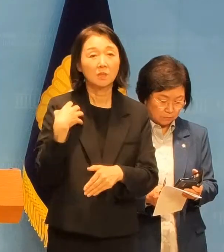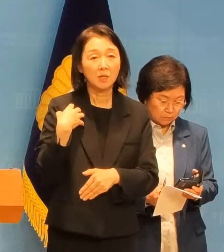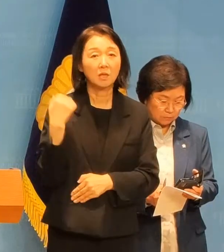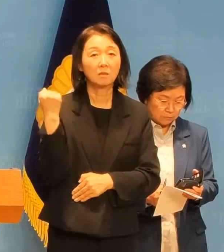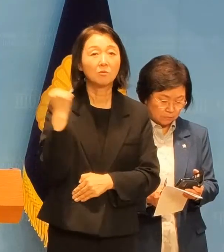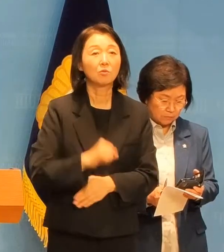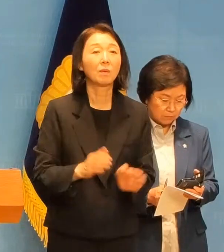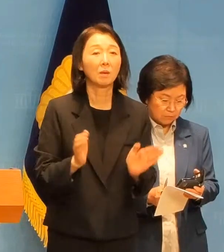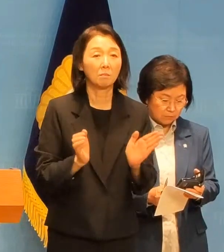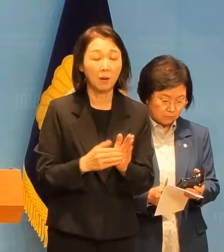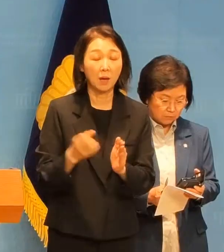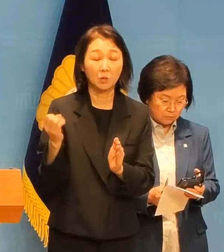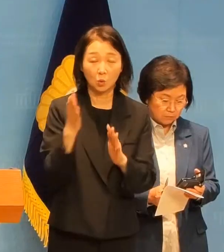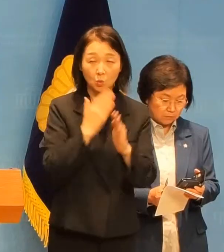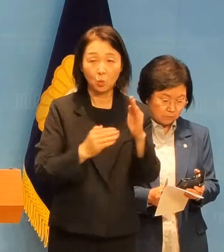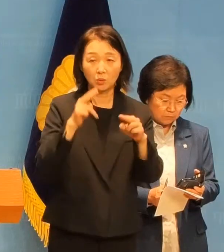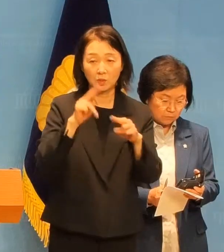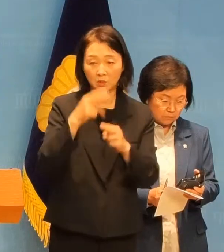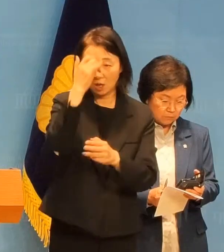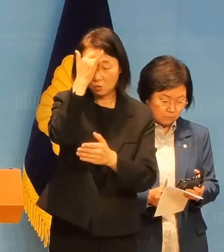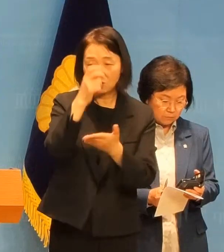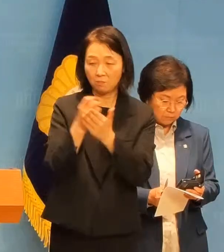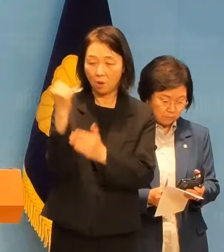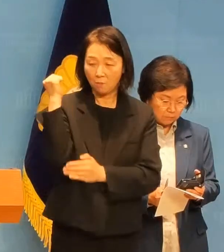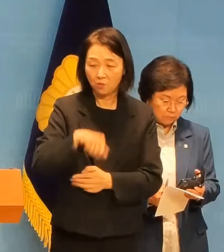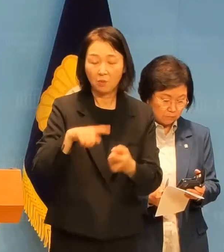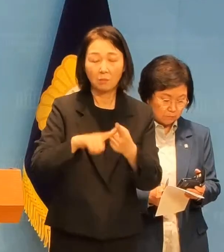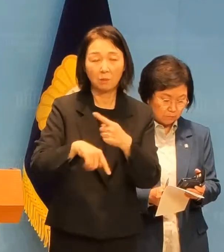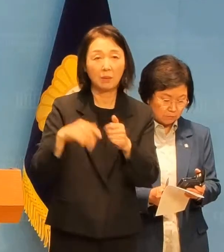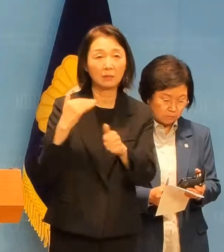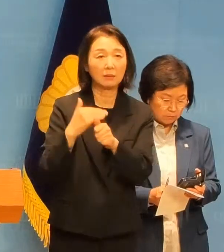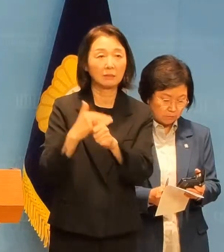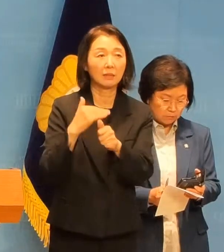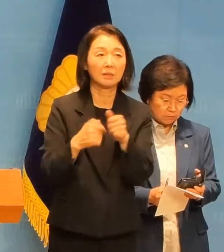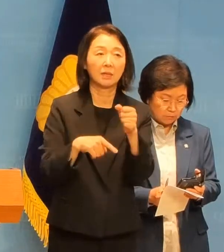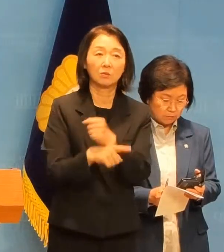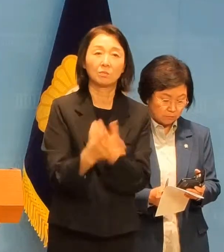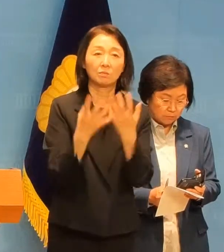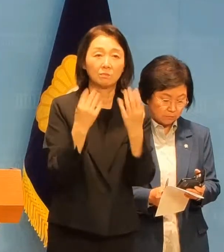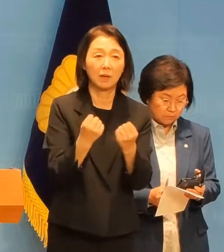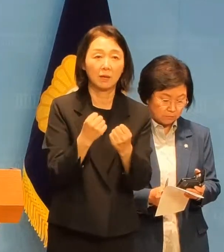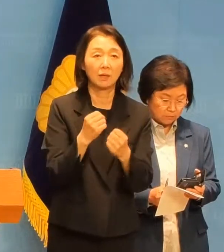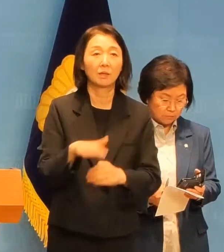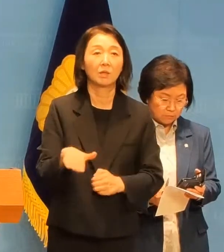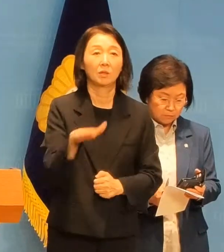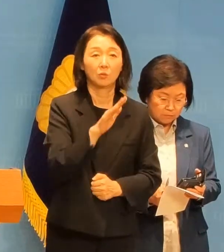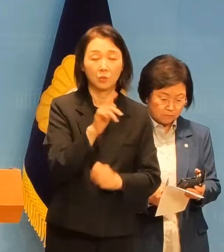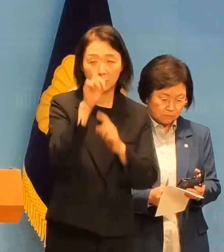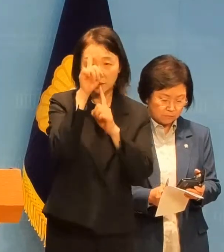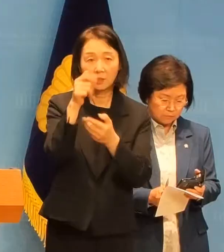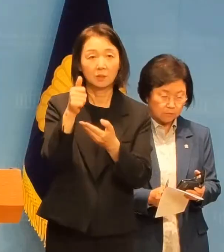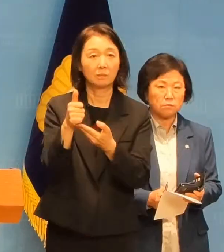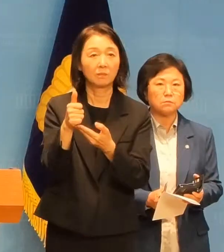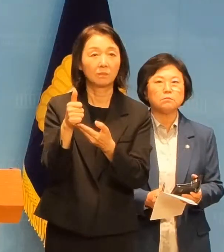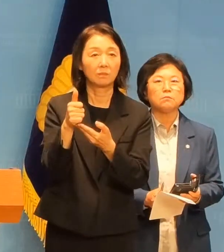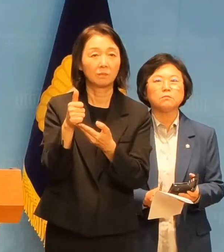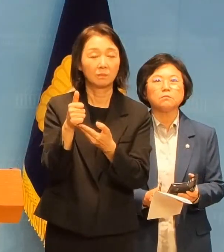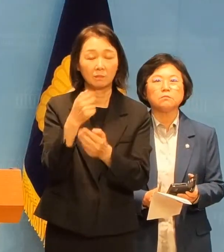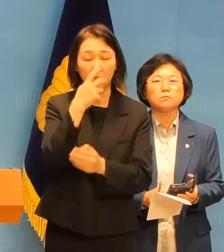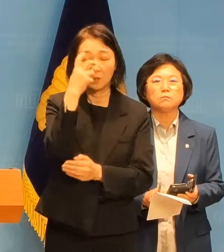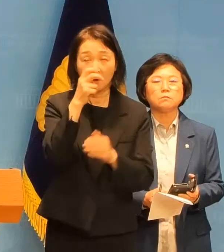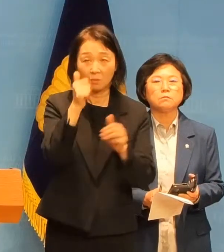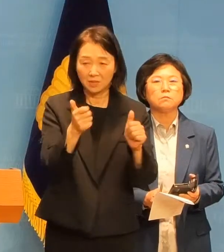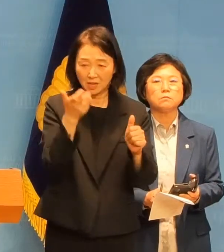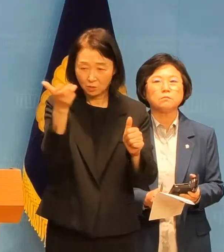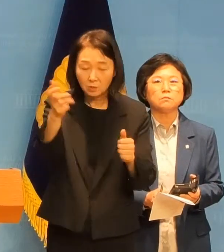공직자 윤리법 위반만으로도 면직 이유가 차고 넘칩니다. 우리는 이진숙 위원장에게 검찰